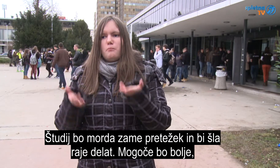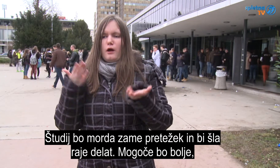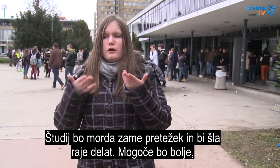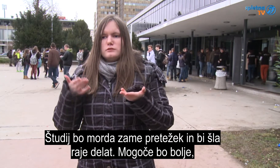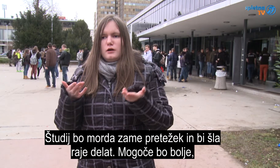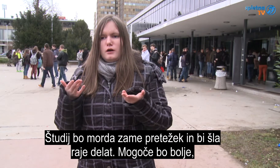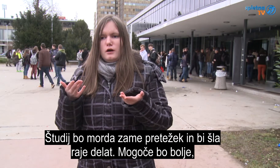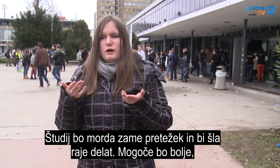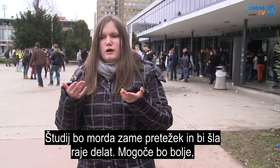Mogoče